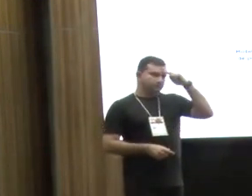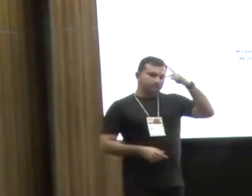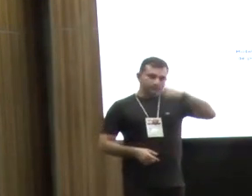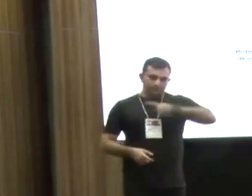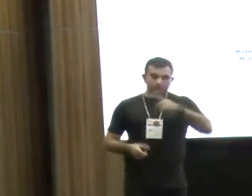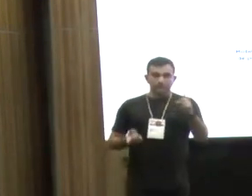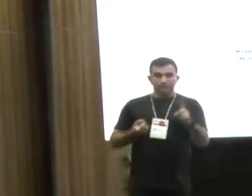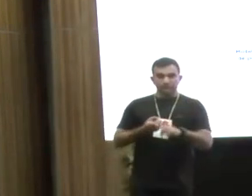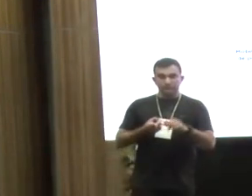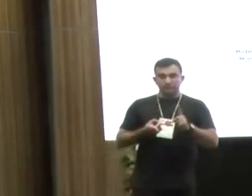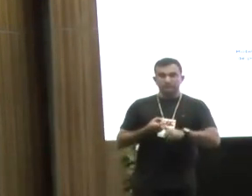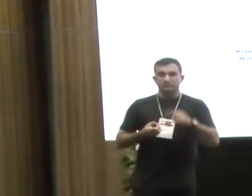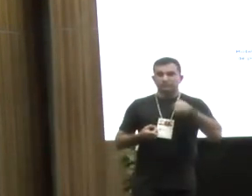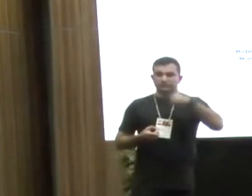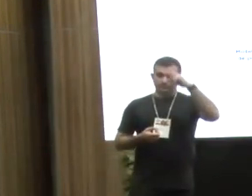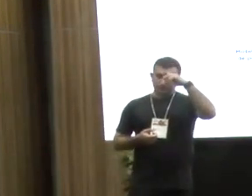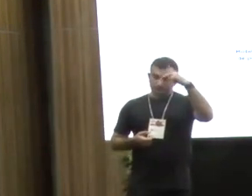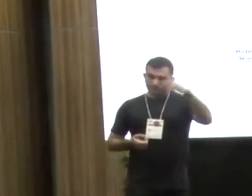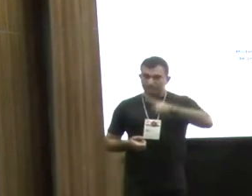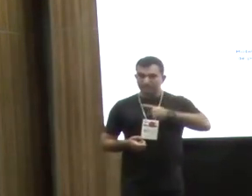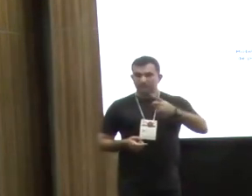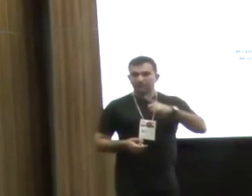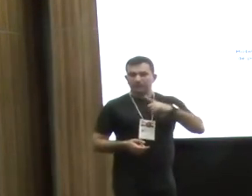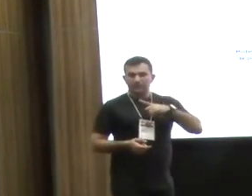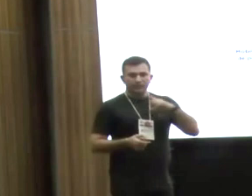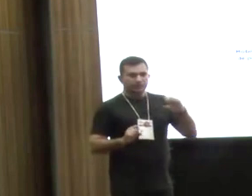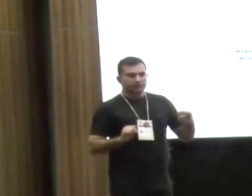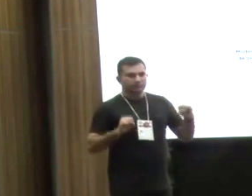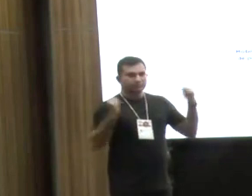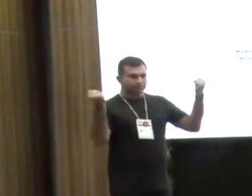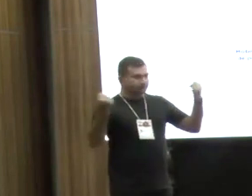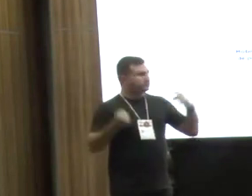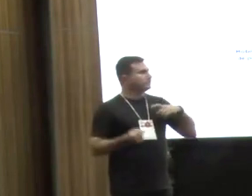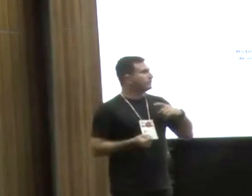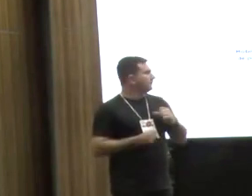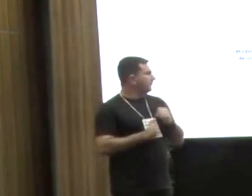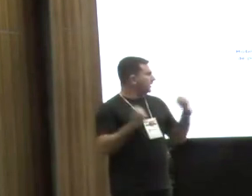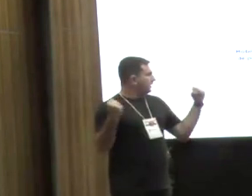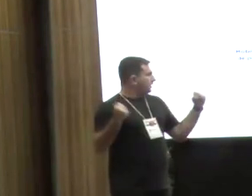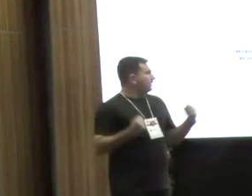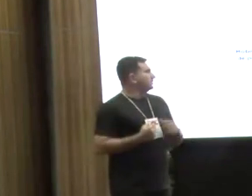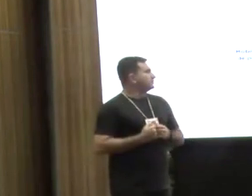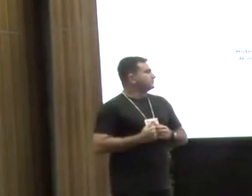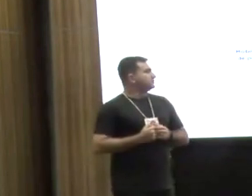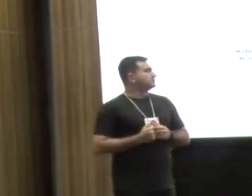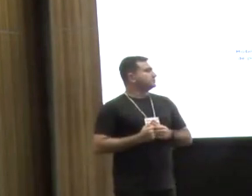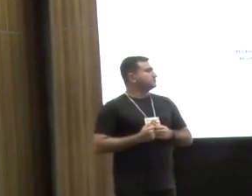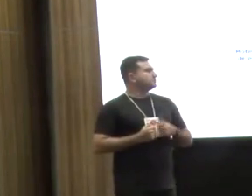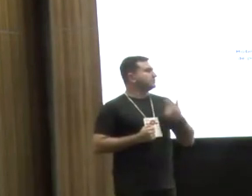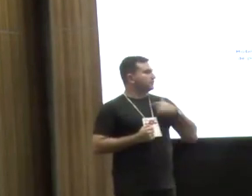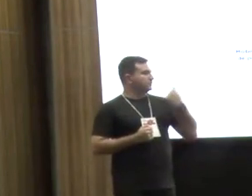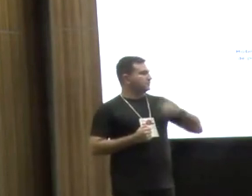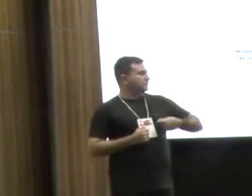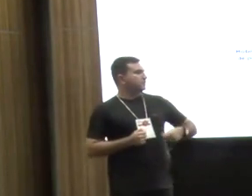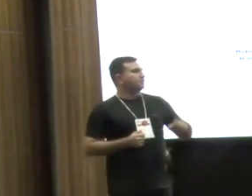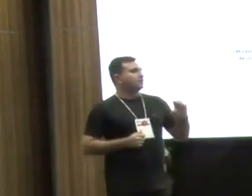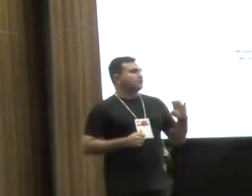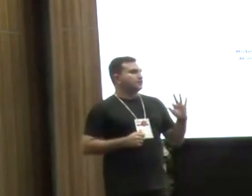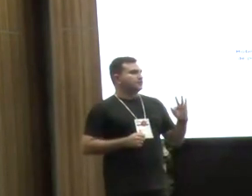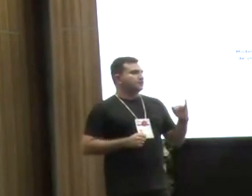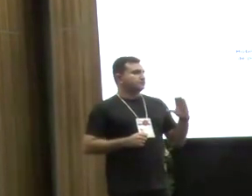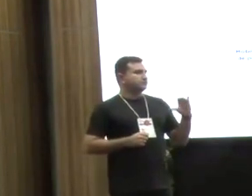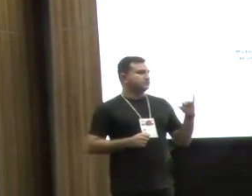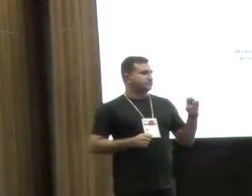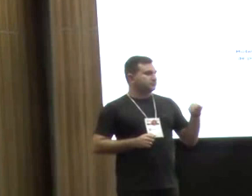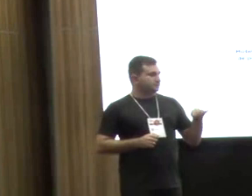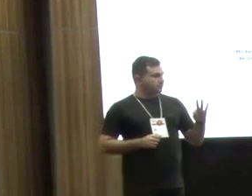de autoeficiência. Eu dou conta, mas eu preciso ser eficiente. Não dá para